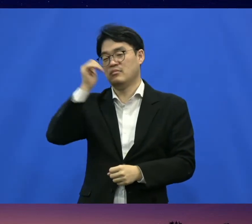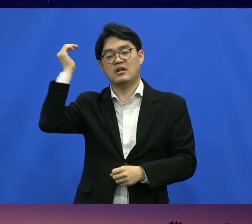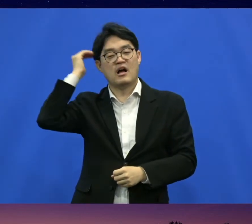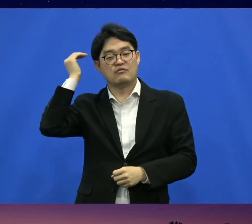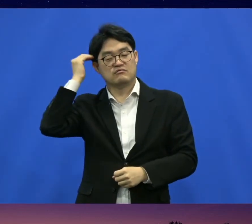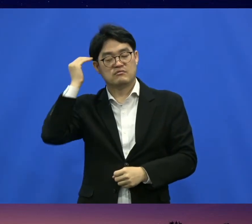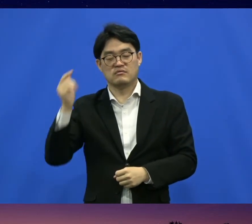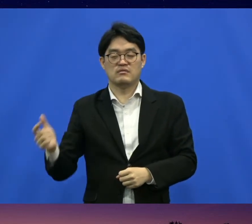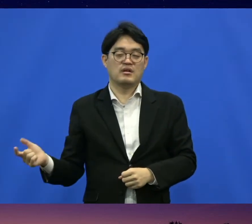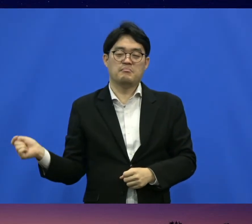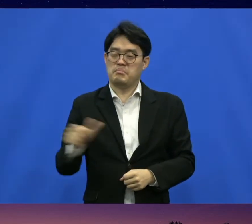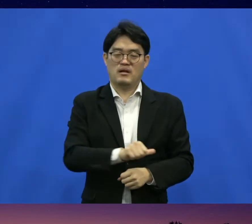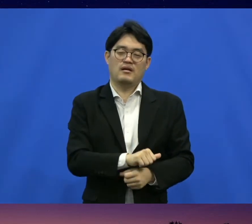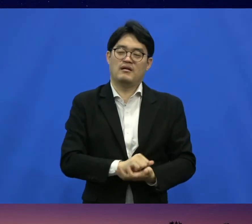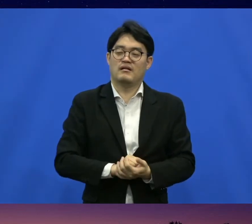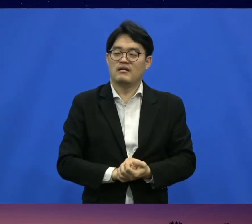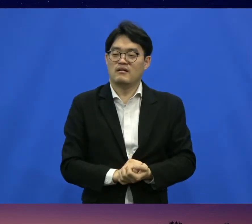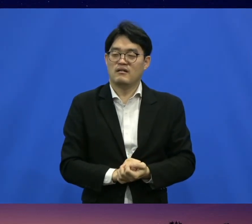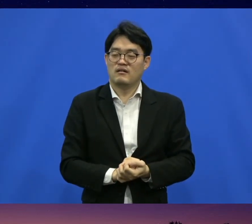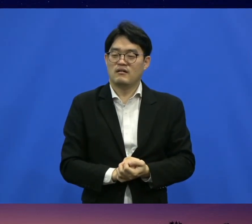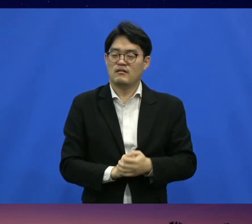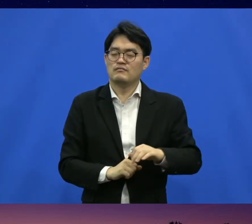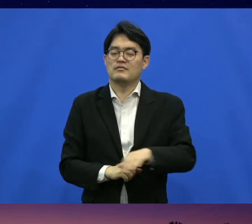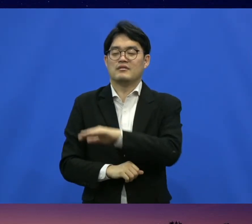우리는 속도에 익숙해져 있어요. 디지털 시대에